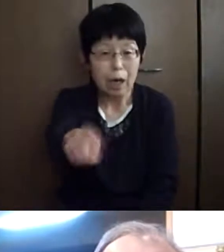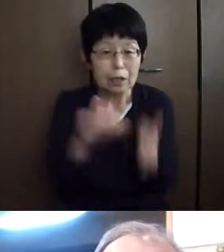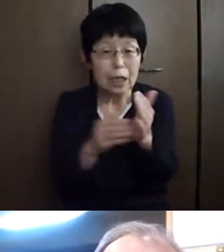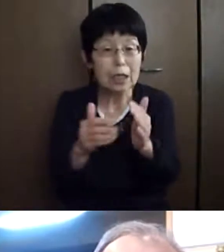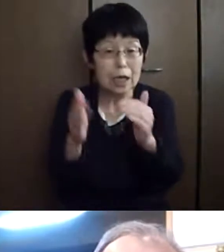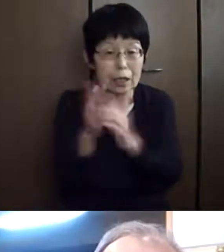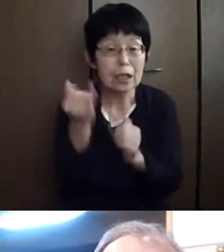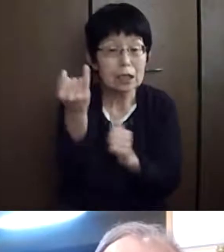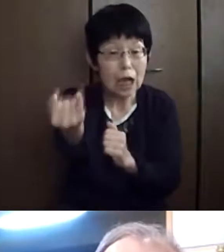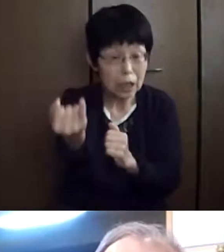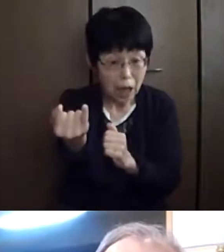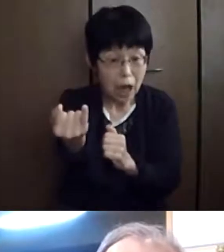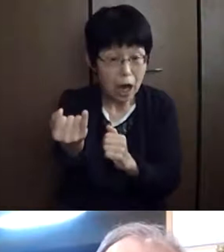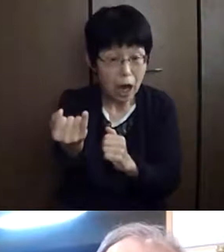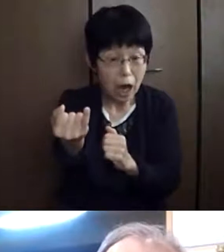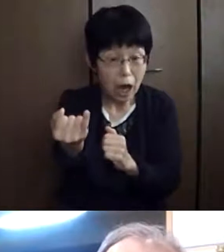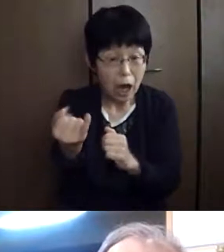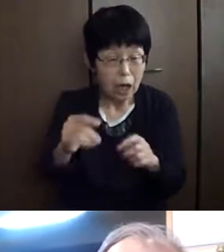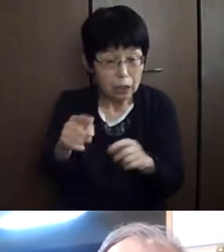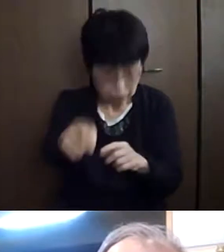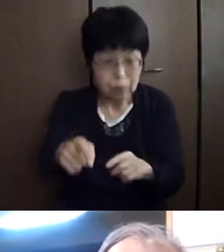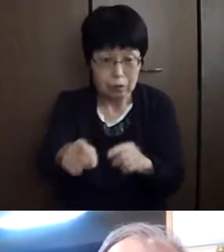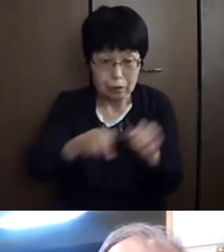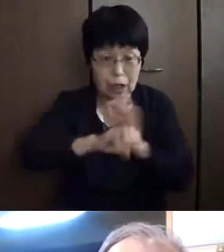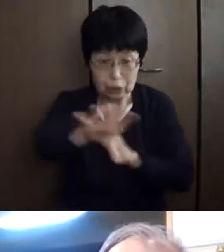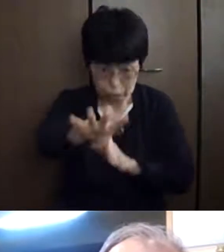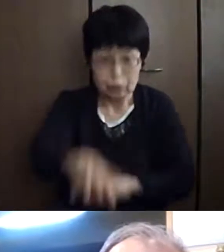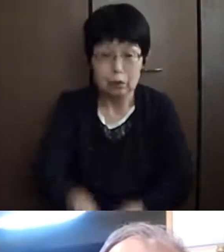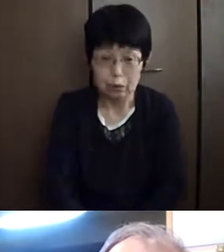。こちらです。あ、私出すんです。出せます。 あ、はい。